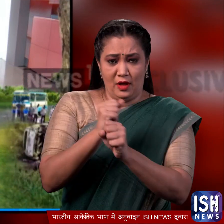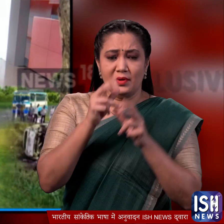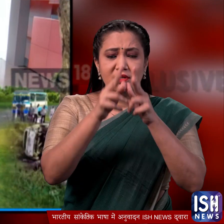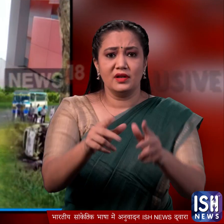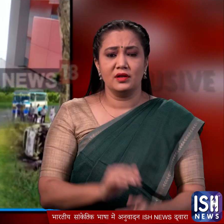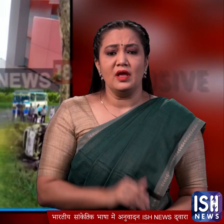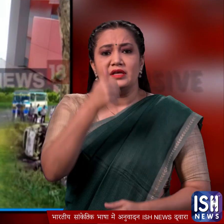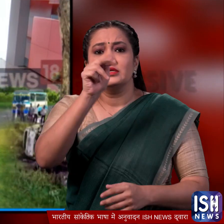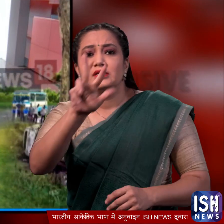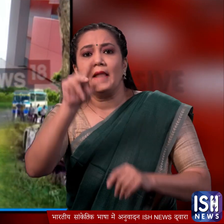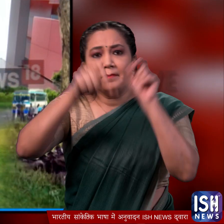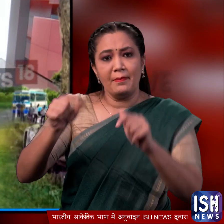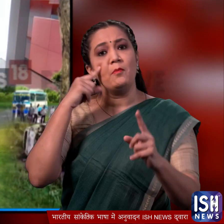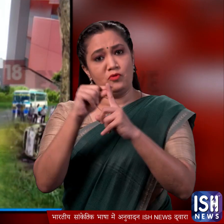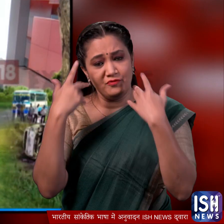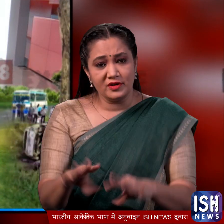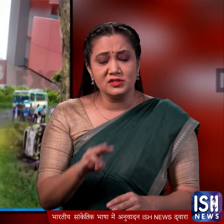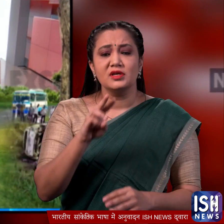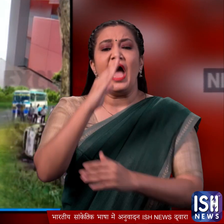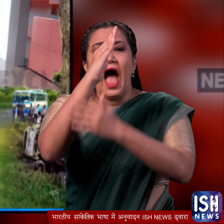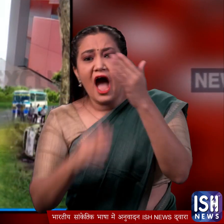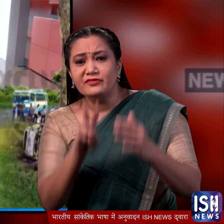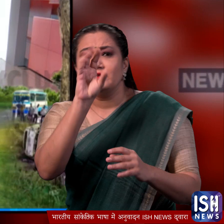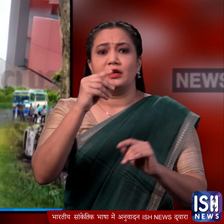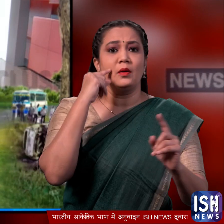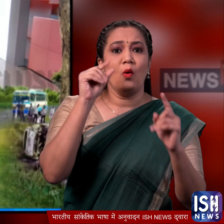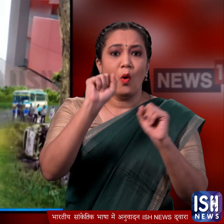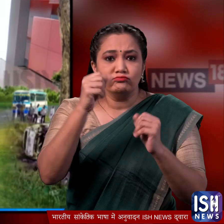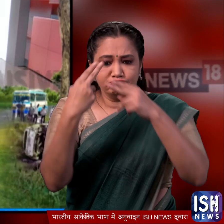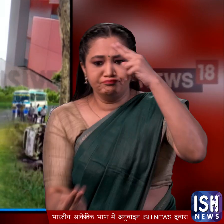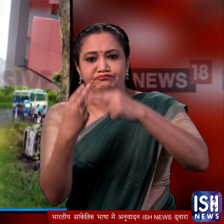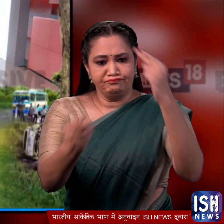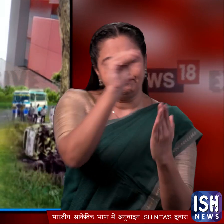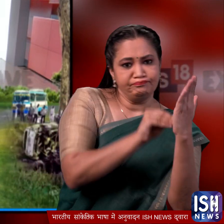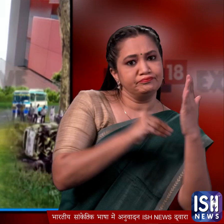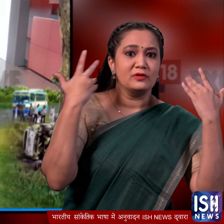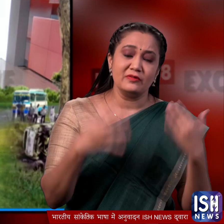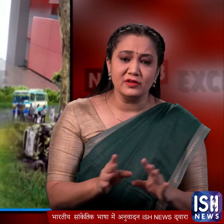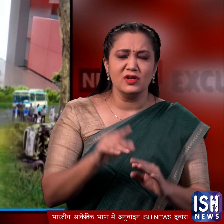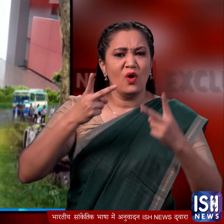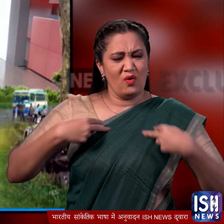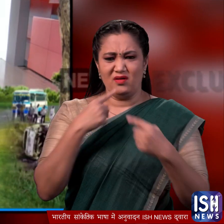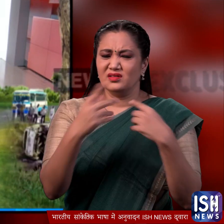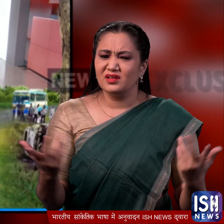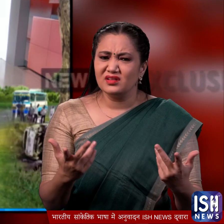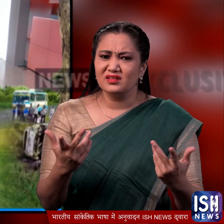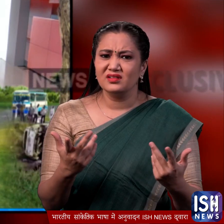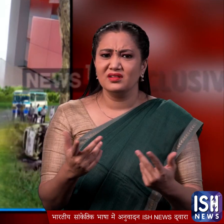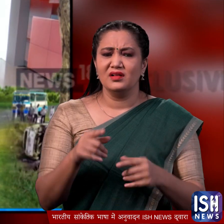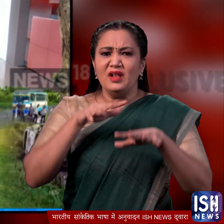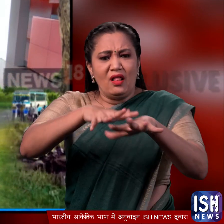मामले में 68 गवाह हैं, जिनमें 30 के बयान दर्ज हुए हैं। इस पर अदालत ने सवाल उठाए और पूछा